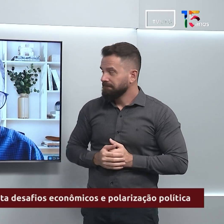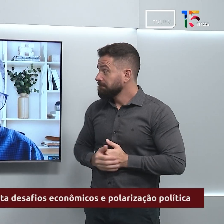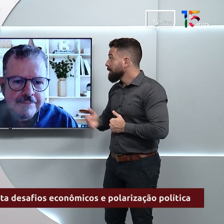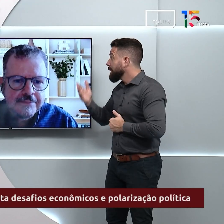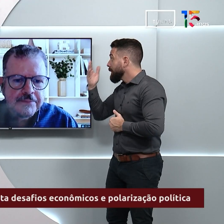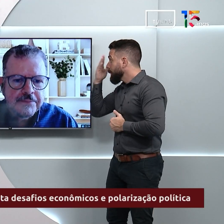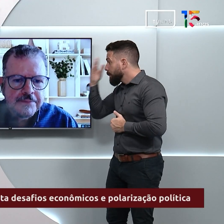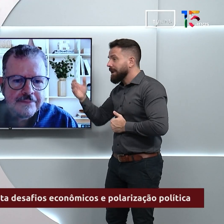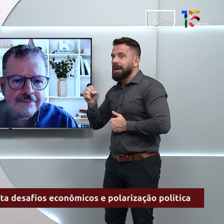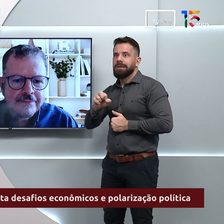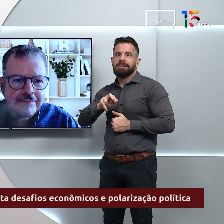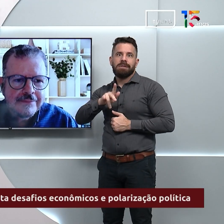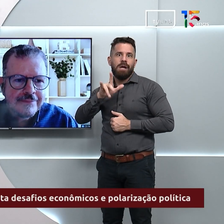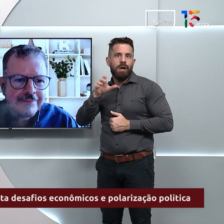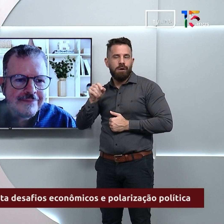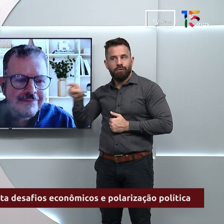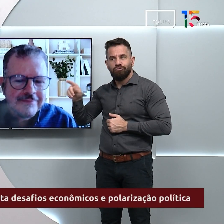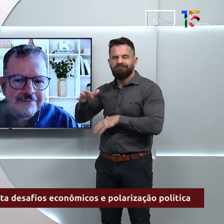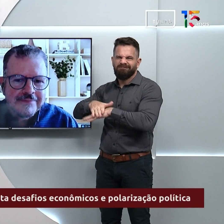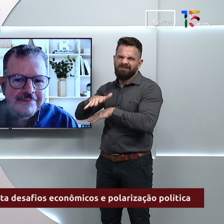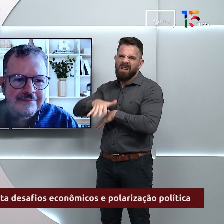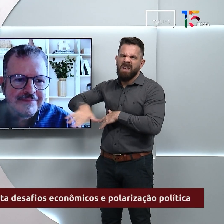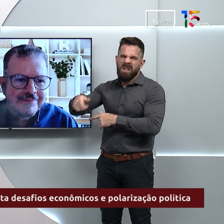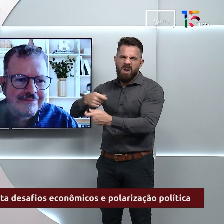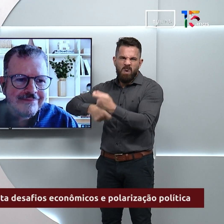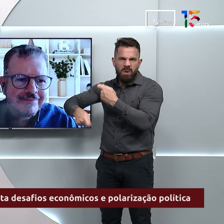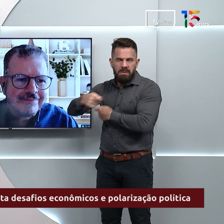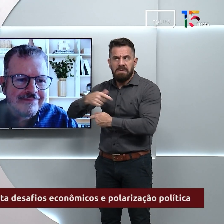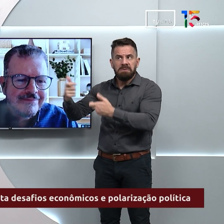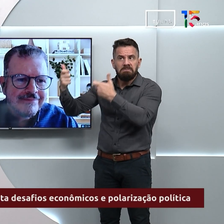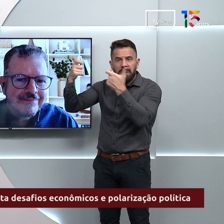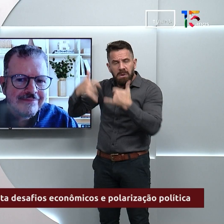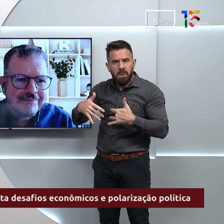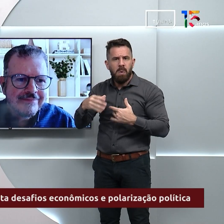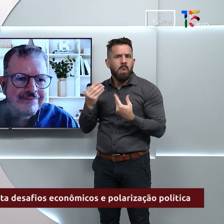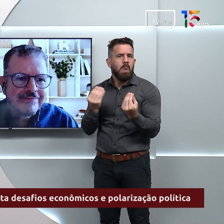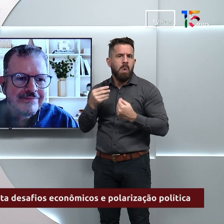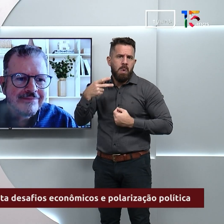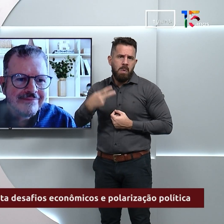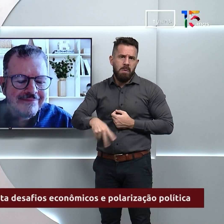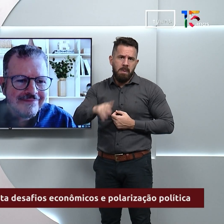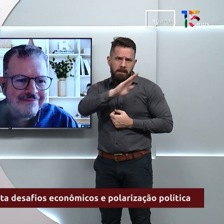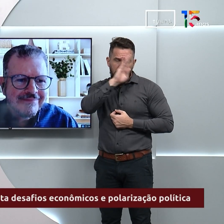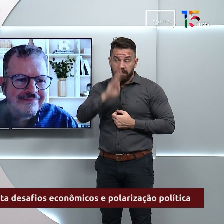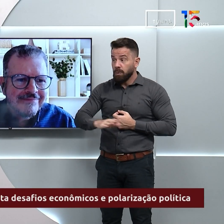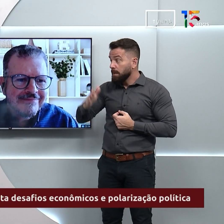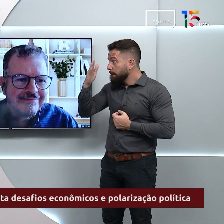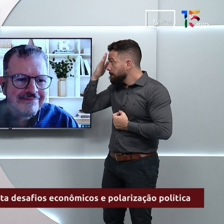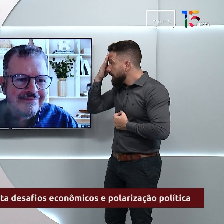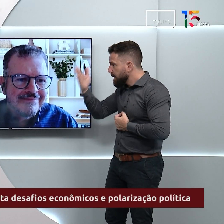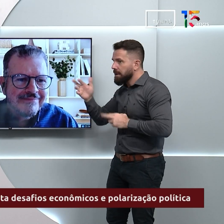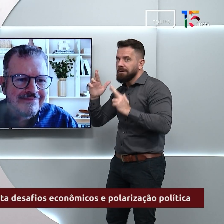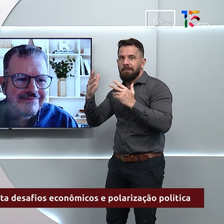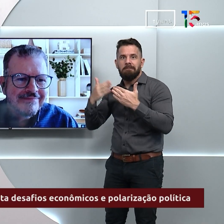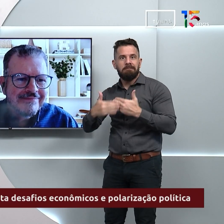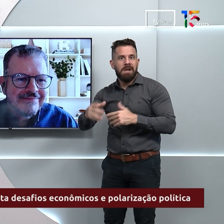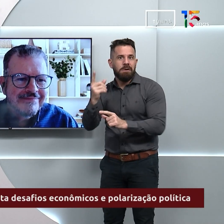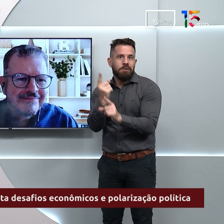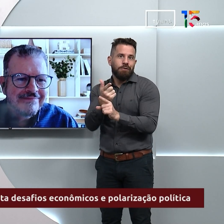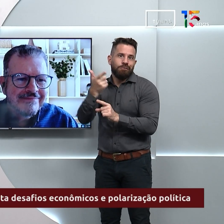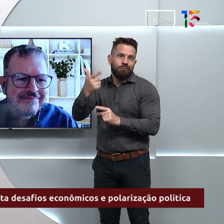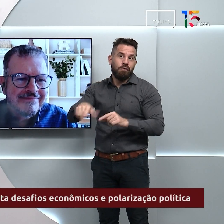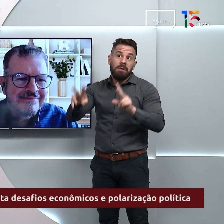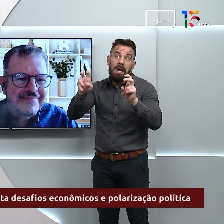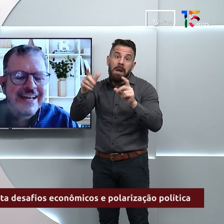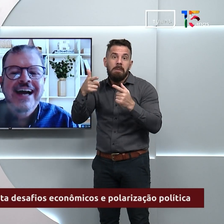Castro, economista, falando então desse cenário da economia brasileira. Muito obrigado. Espero que a gente possa conversar em outro momento também sobre outros